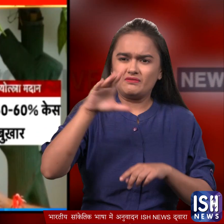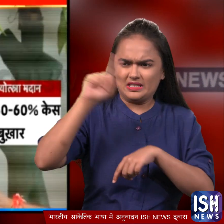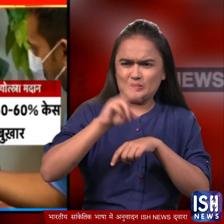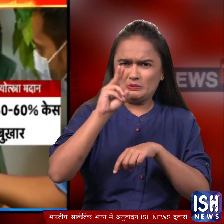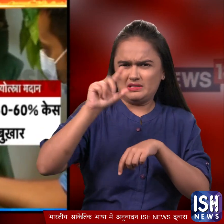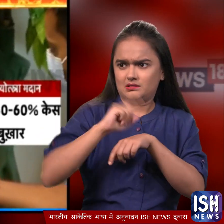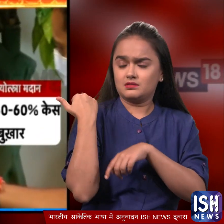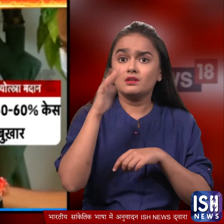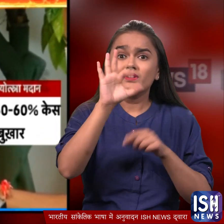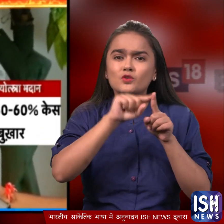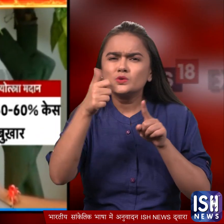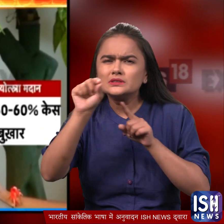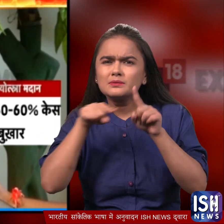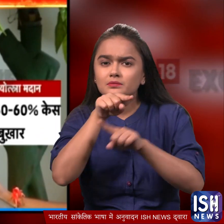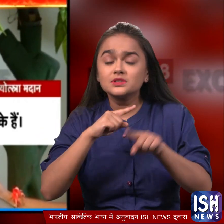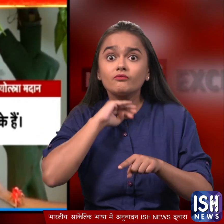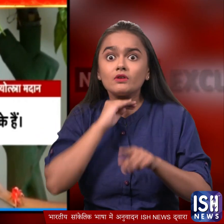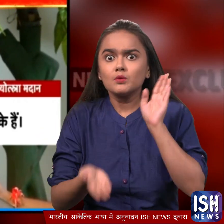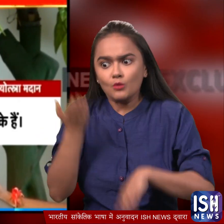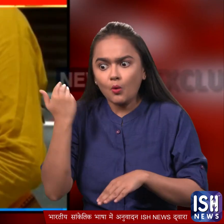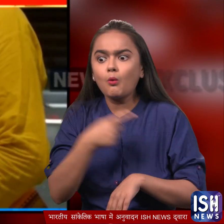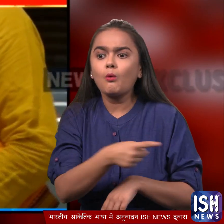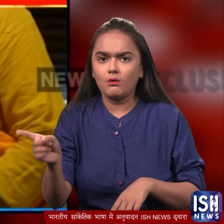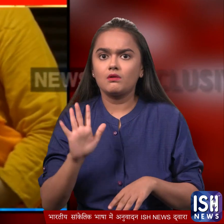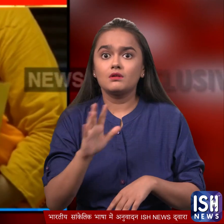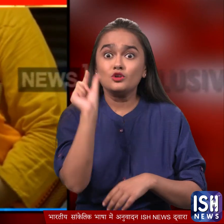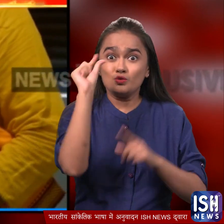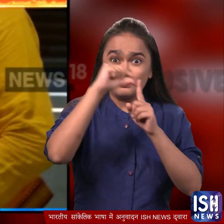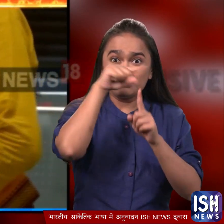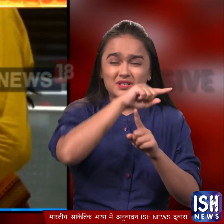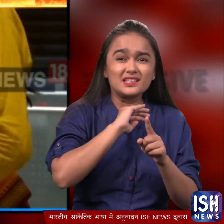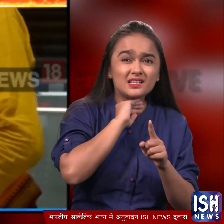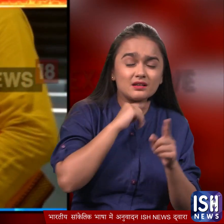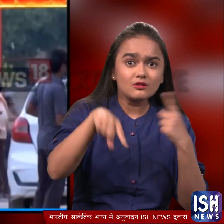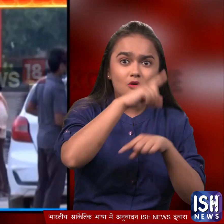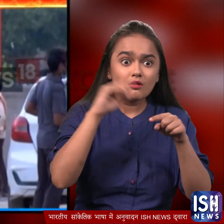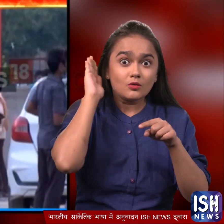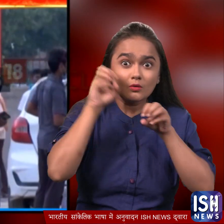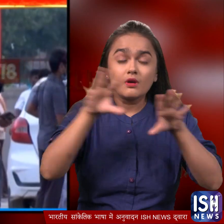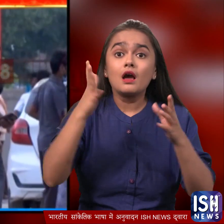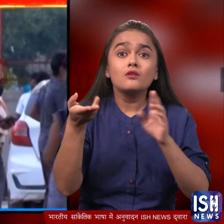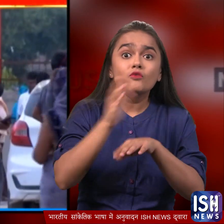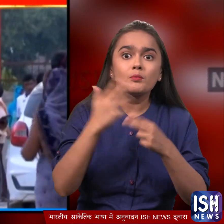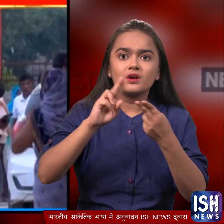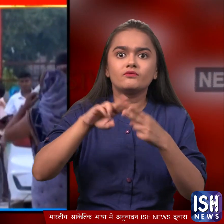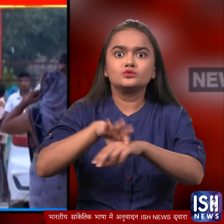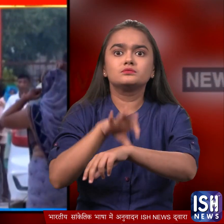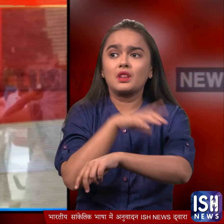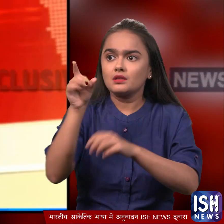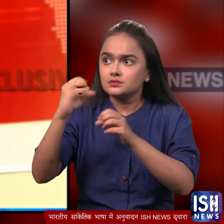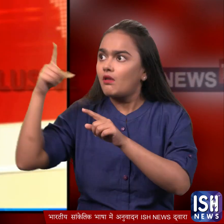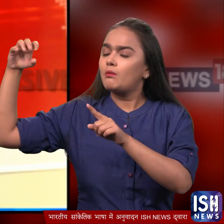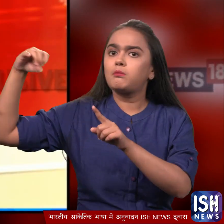केसेस आ रहे हैं। 50 to 60% केसेस जो हैं वो फीवर के हैं एक्चुअली। उत्तर प्रदेश में बुखार के कहर की खबरें सबसे पहले फिरोजाबाद से सामने आई